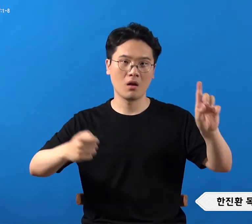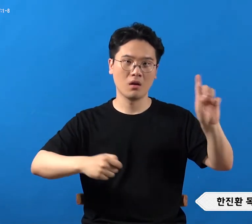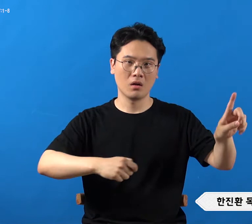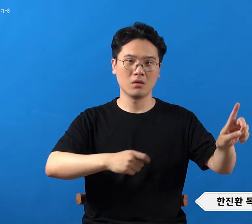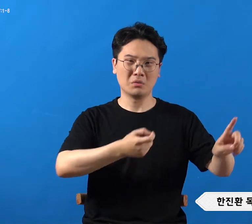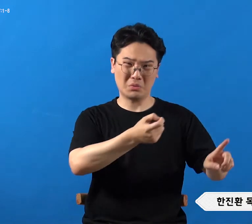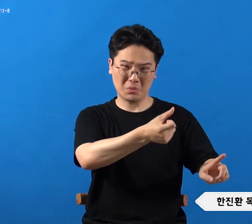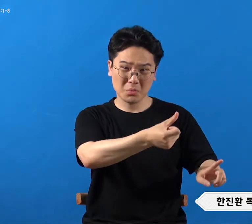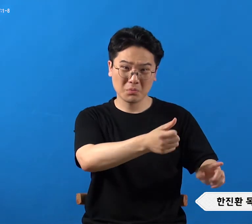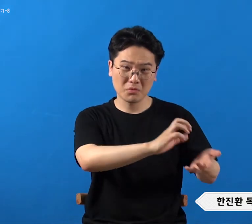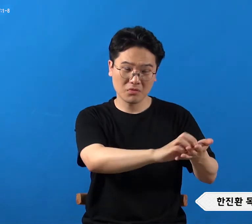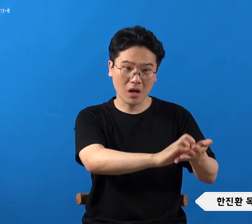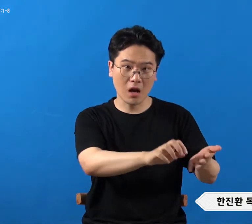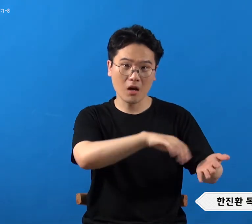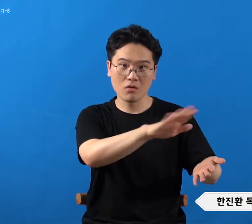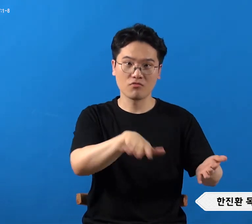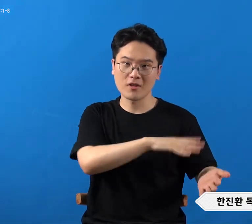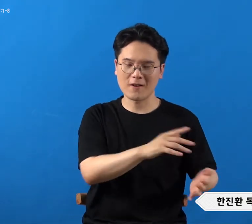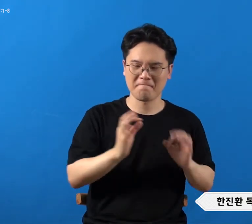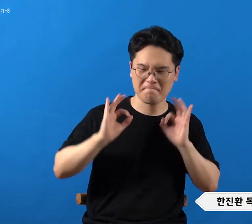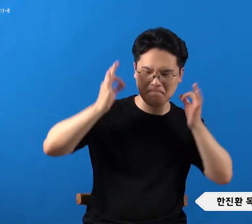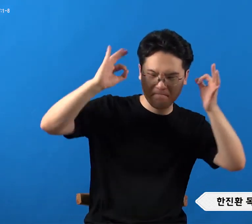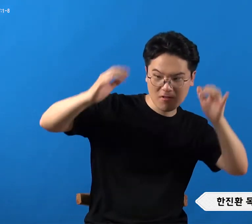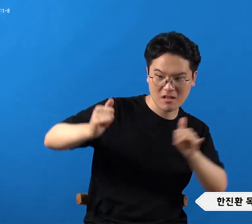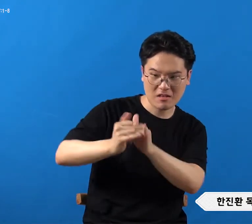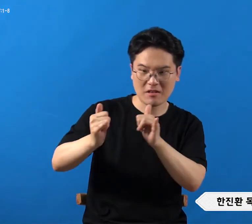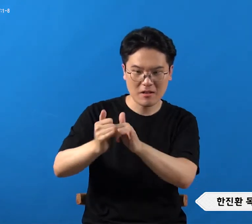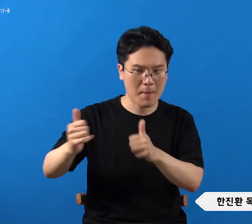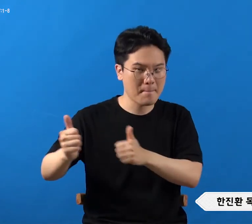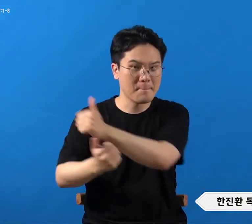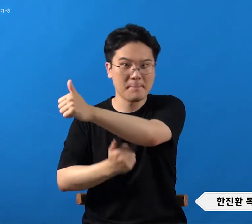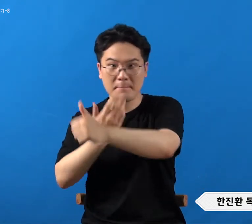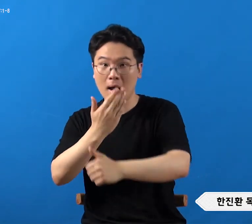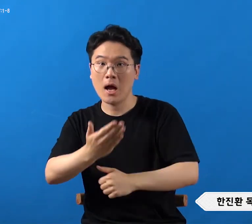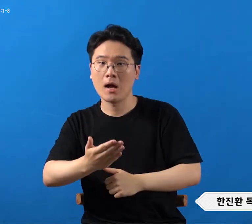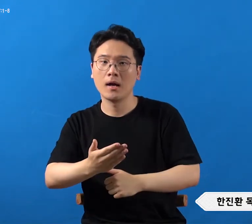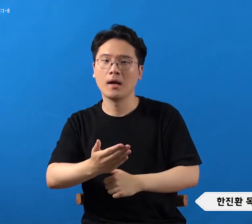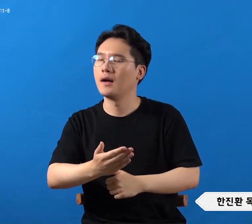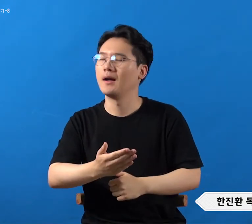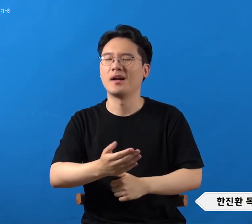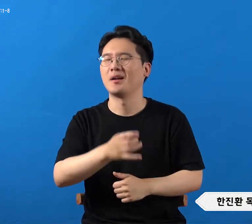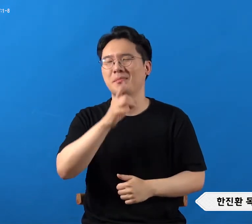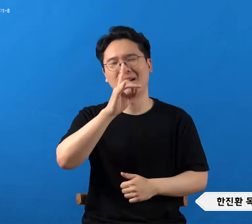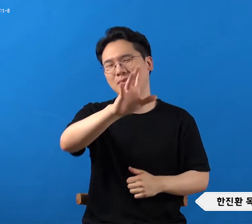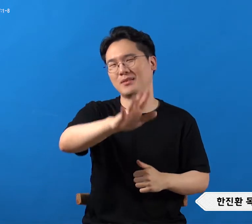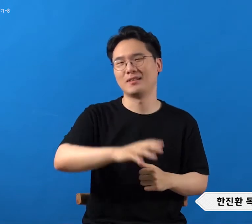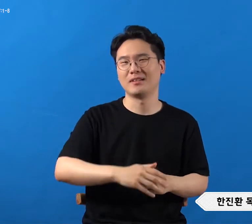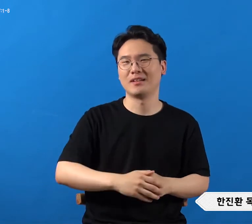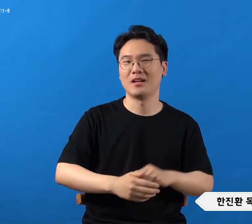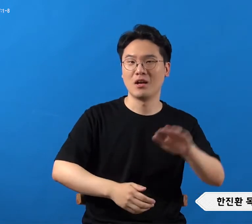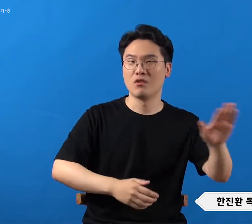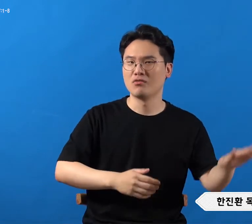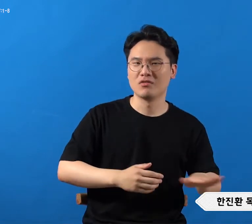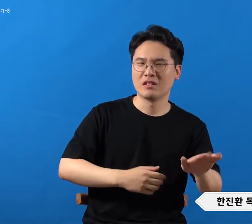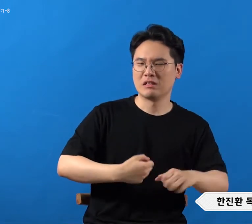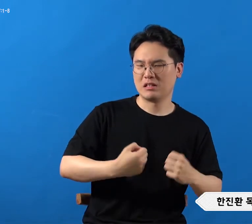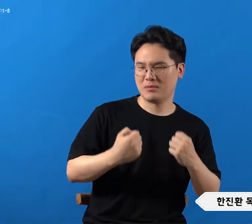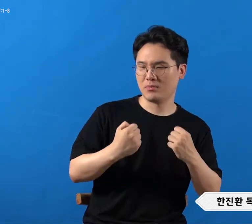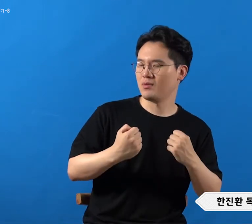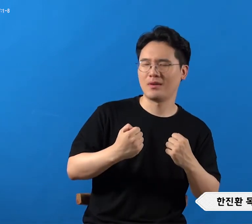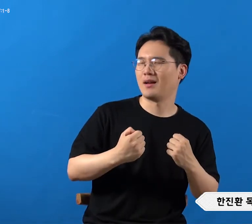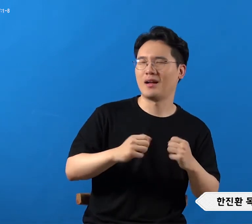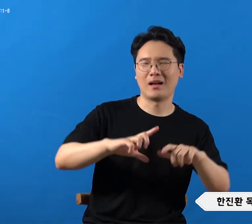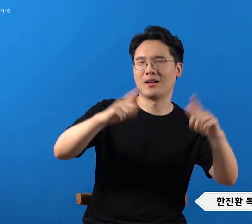1대400인데 뭐 우리가 죽기 살기로 해서 이겼다 그런 말 할 수 없지요. 이거는 우리가 이긴 것이 아니고 누가 봐도